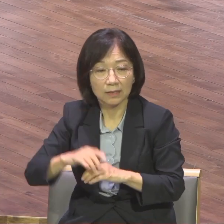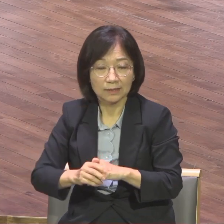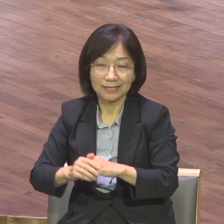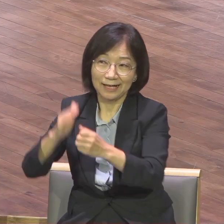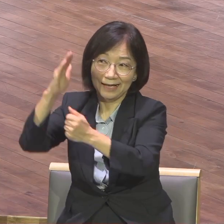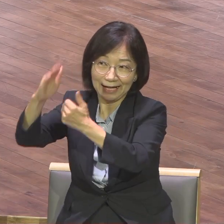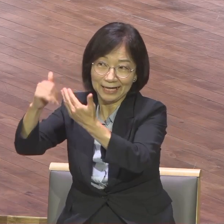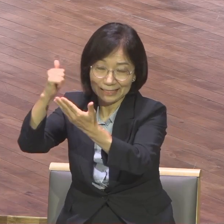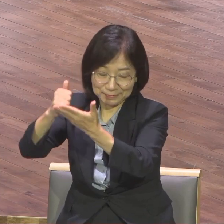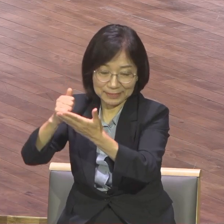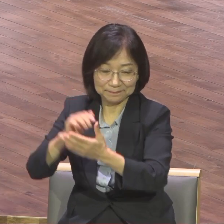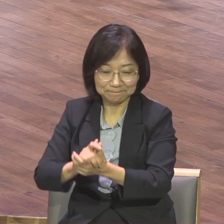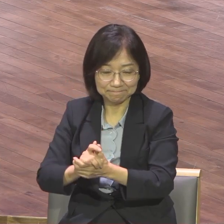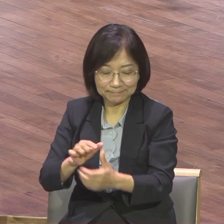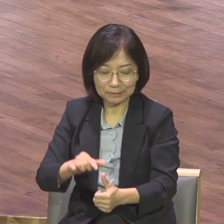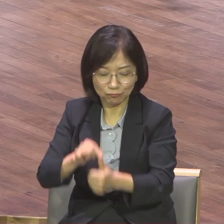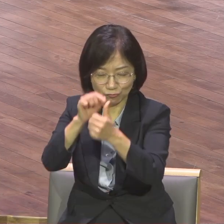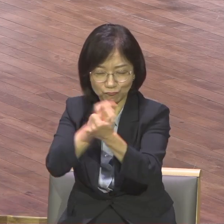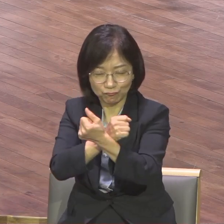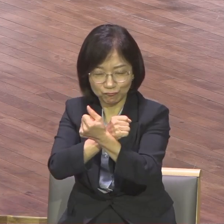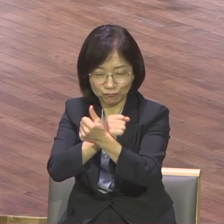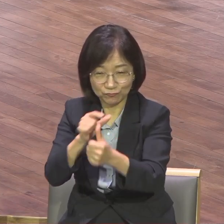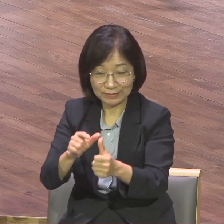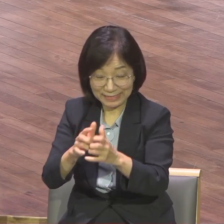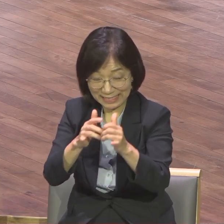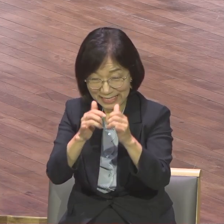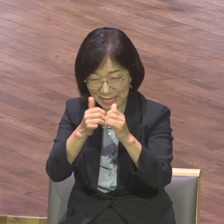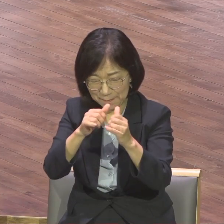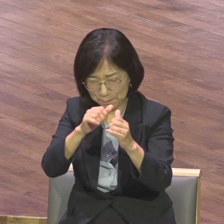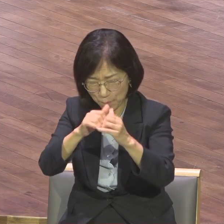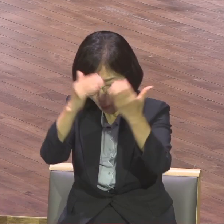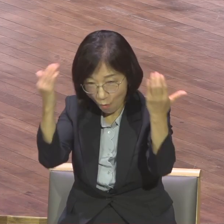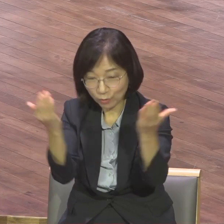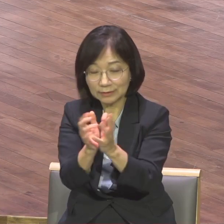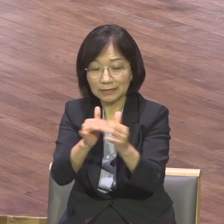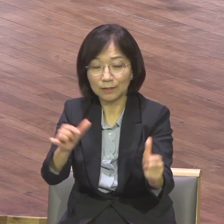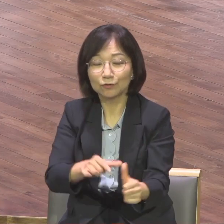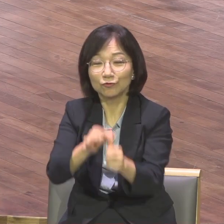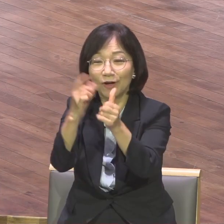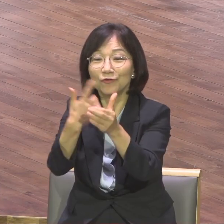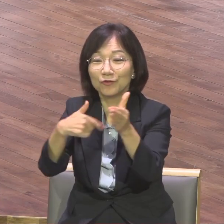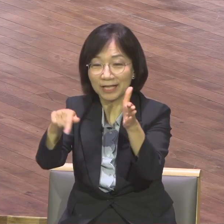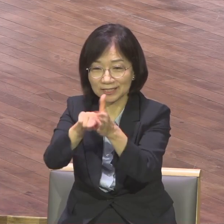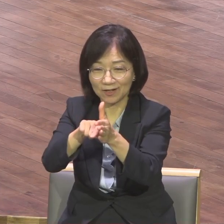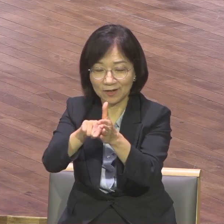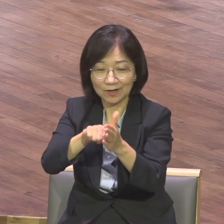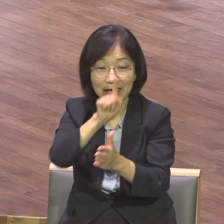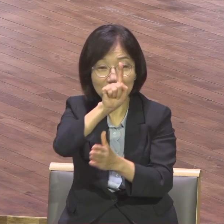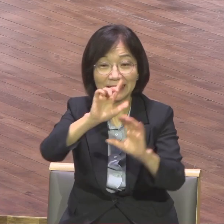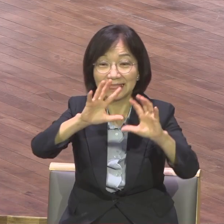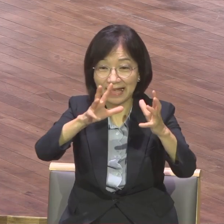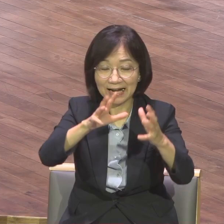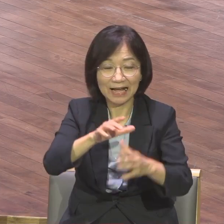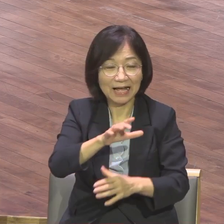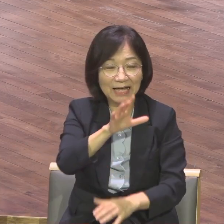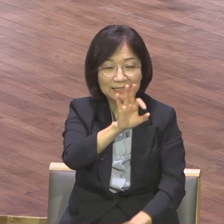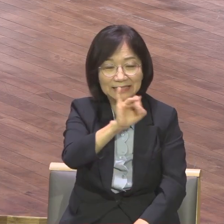구속사 성취를 위해서 이스라엘을 택하셨는데 이들은 잘못된 시민의식을 가지고 이